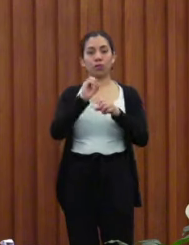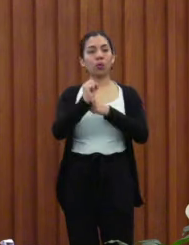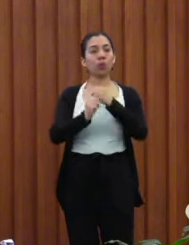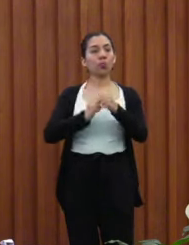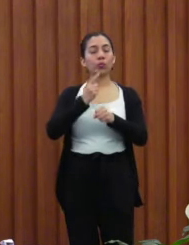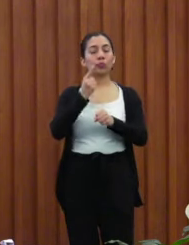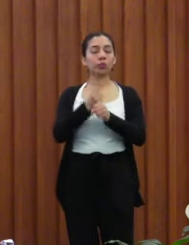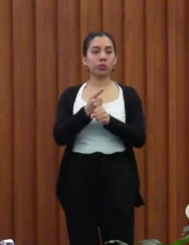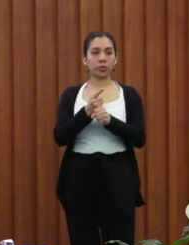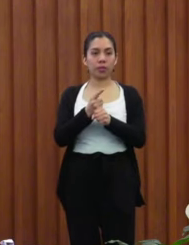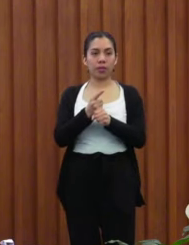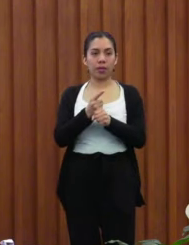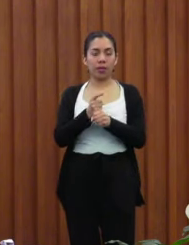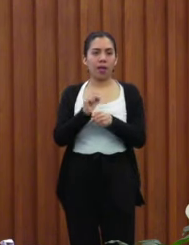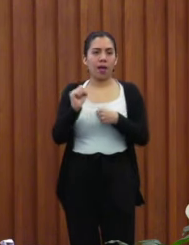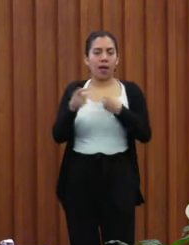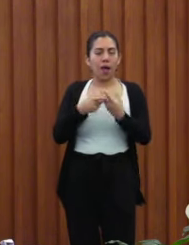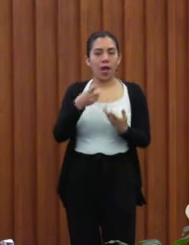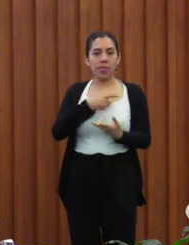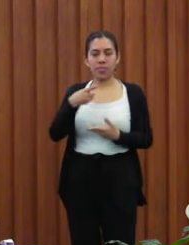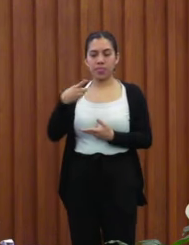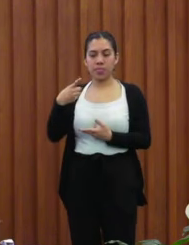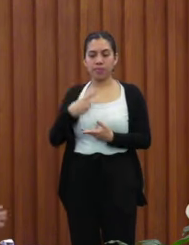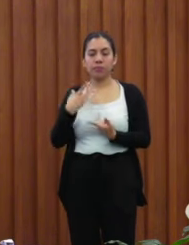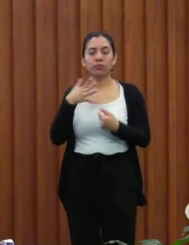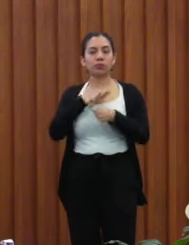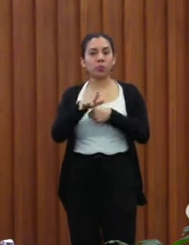gran, digamos, algo que tenemos que seguir